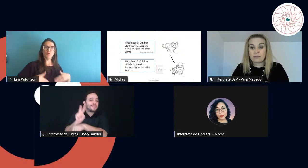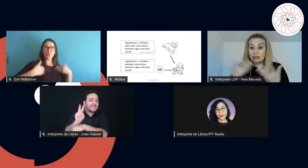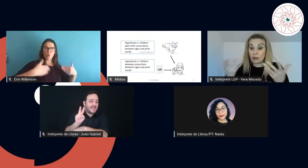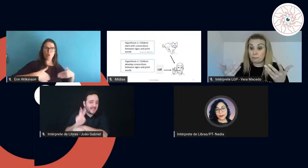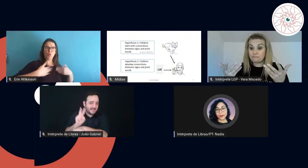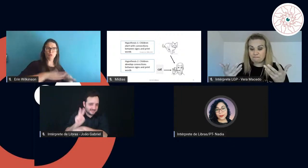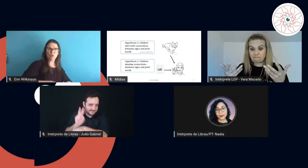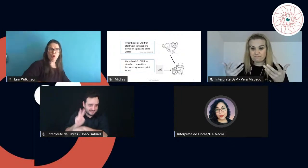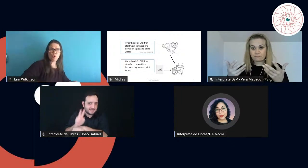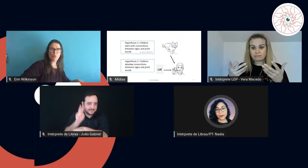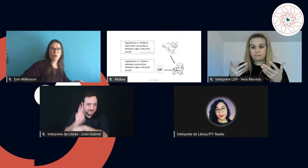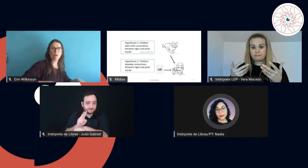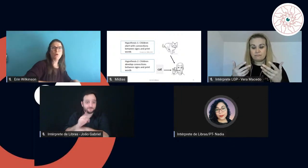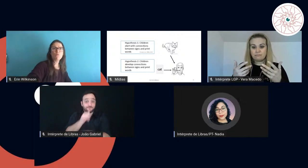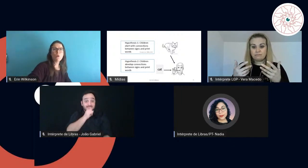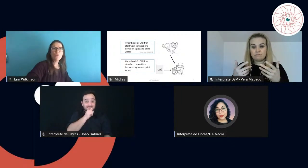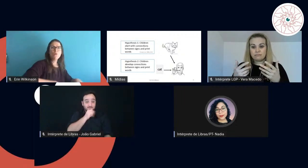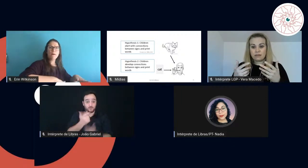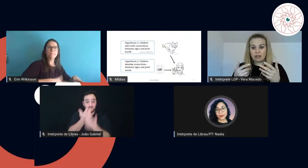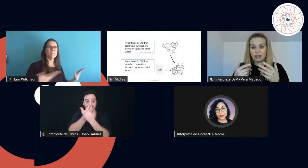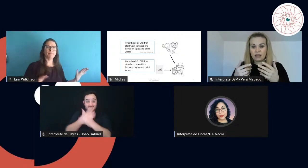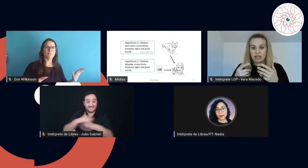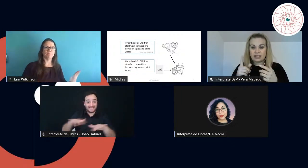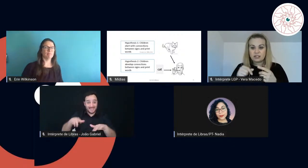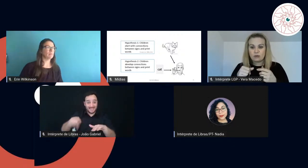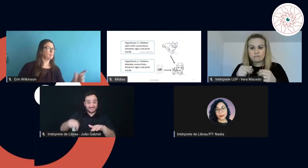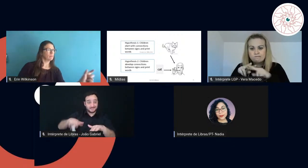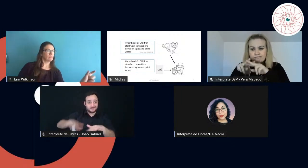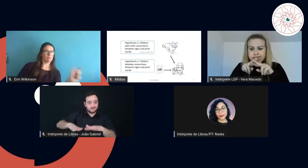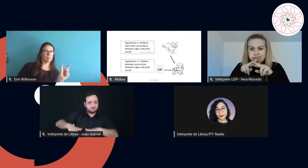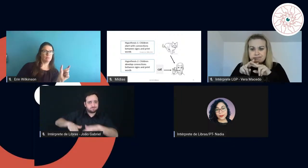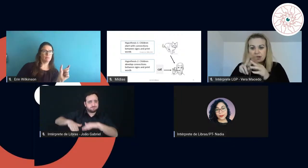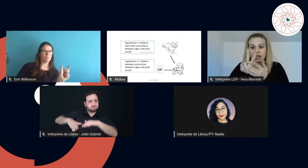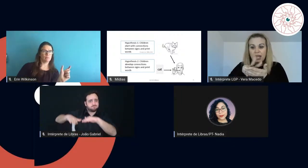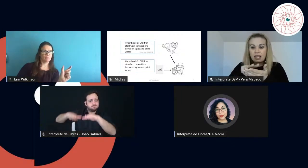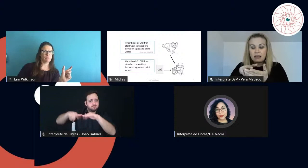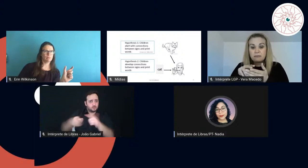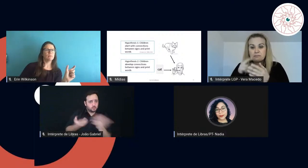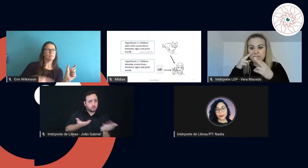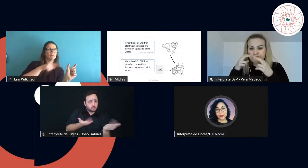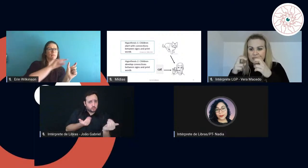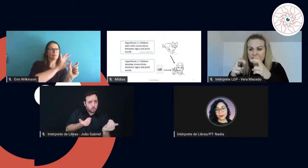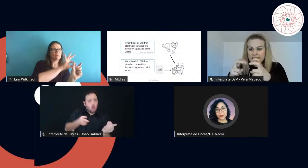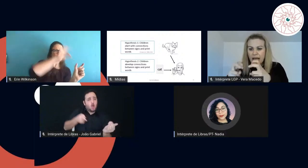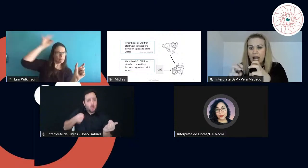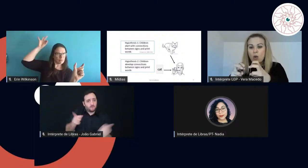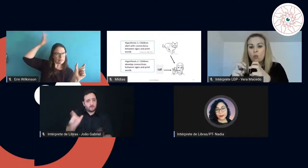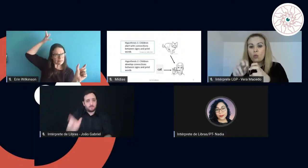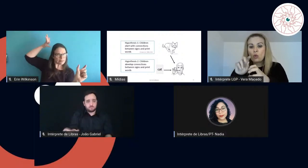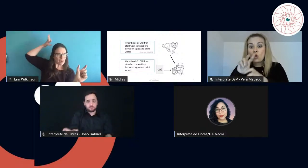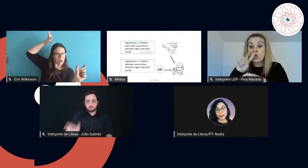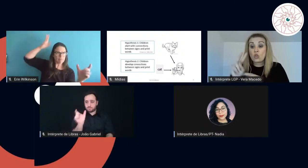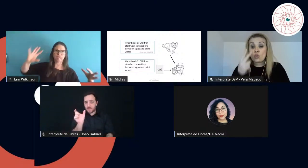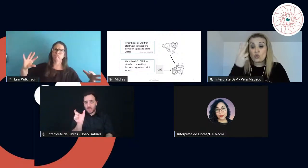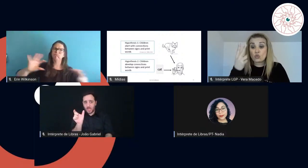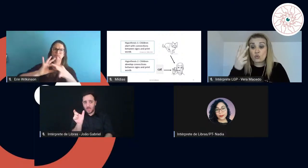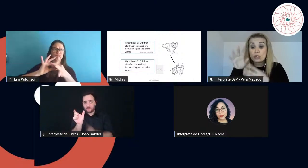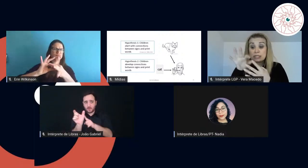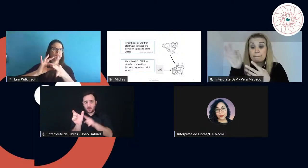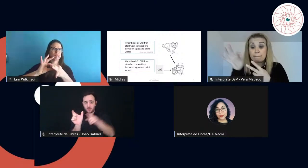Então, há de se levantar, foi levantado, primeiramente, duas